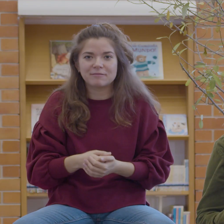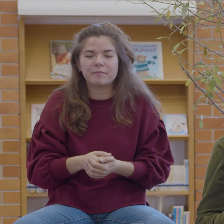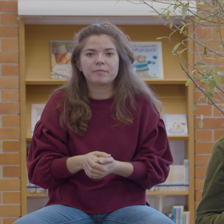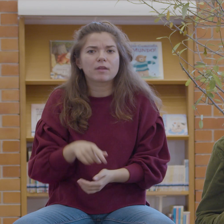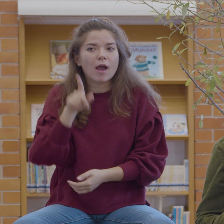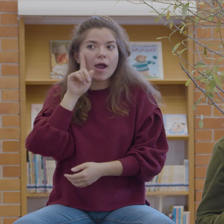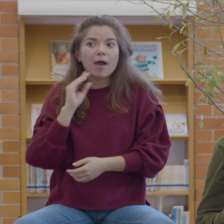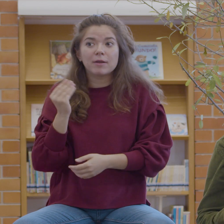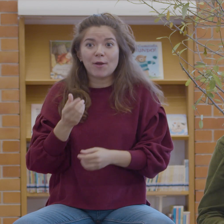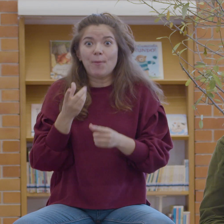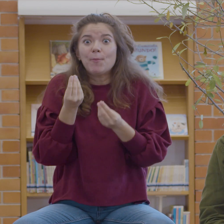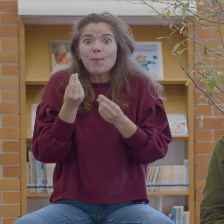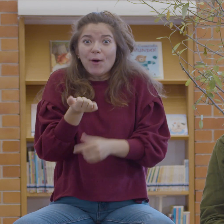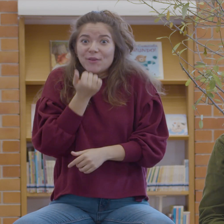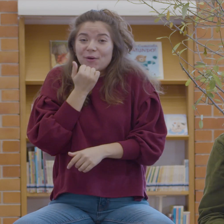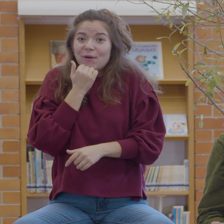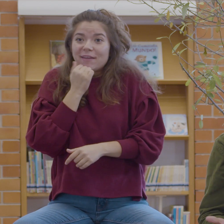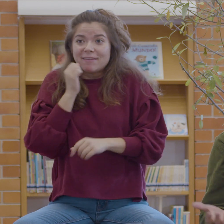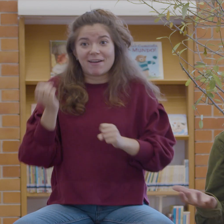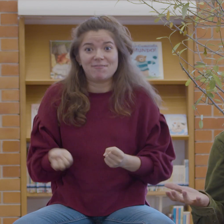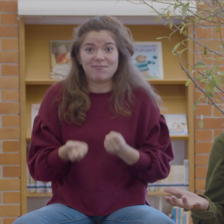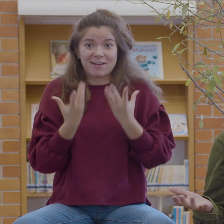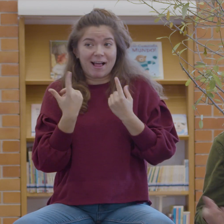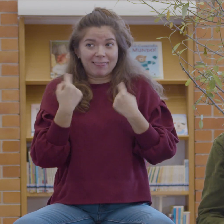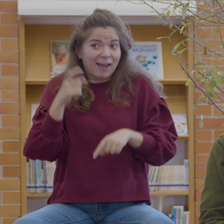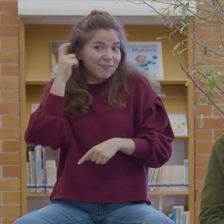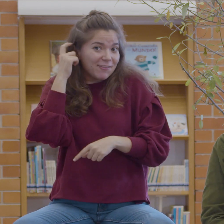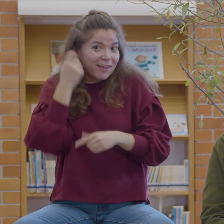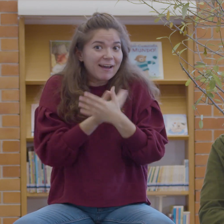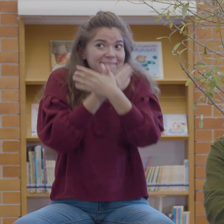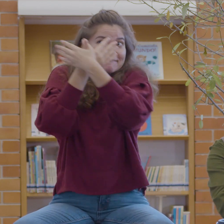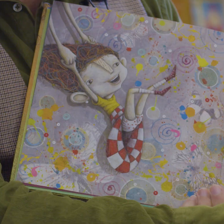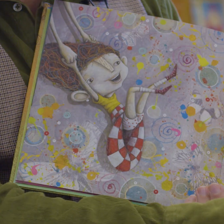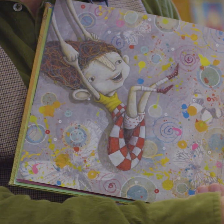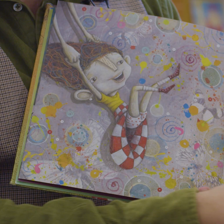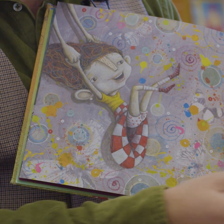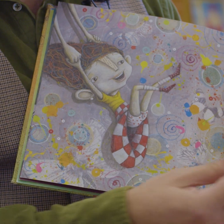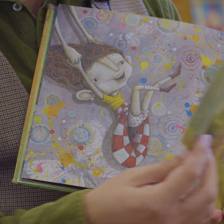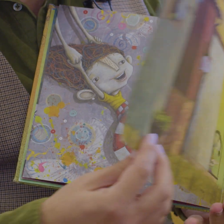Ah! A Mara ficou muito contente. Afinal, tinha orelhas de borboleta.